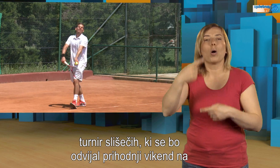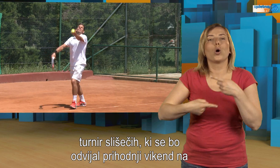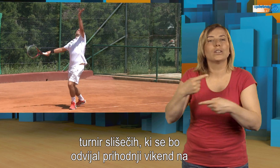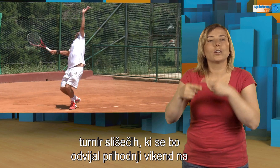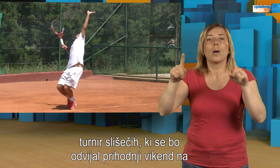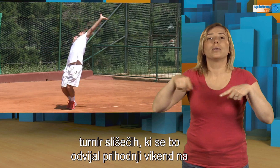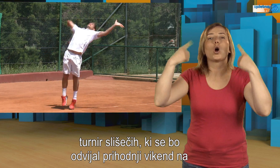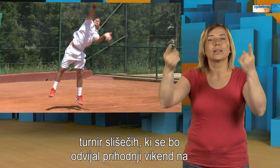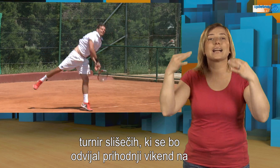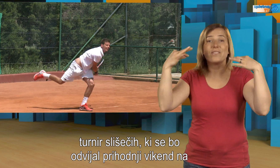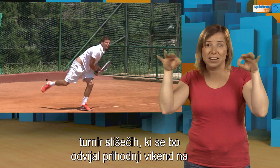jezeru na Madžarskem.